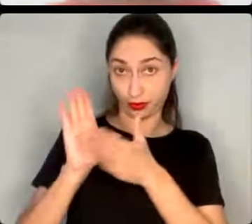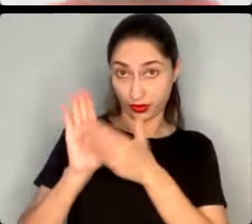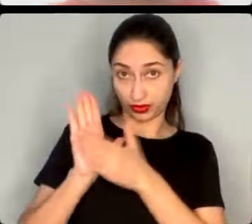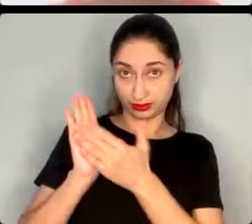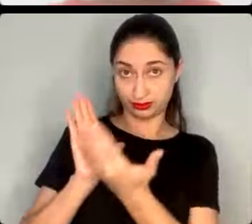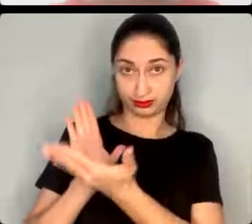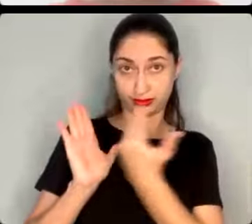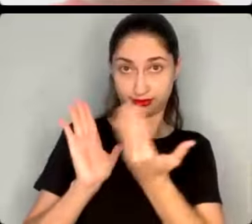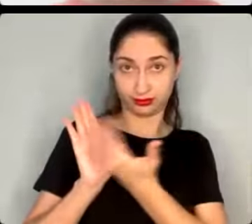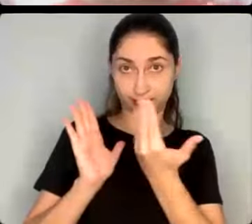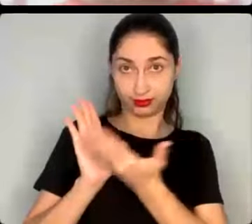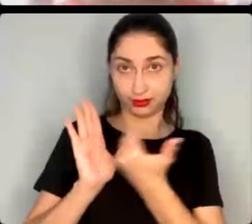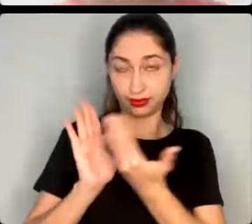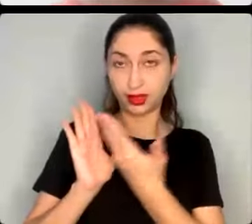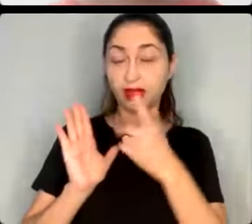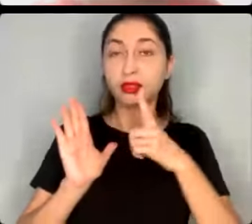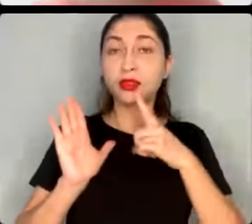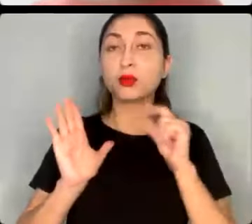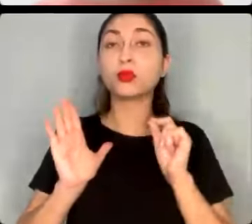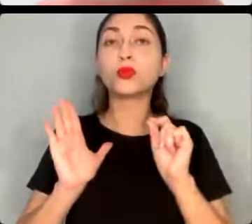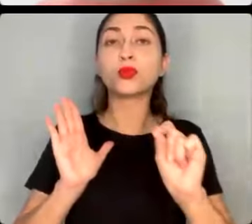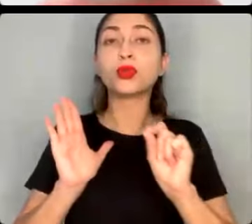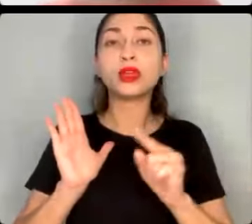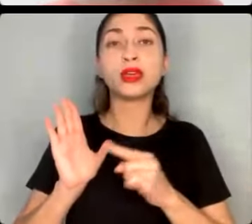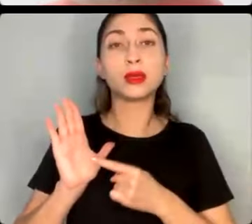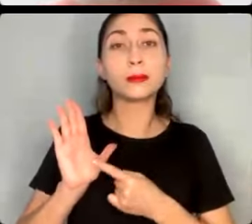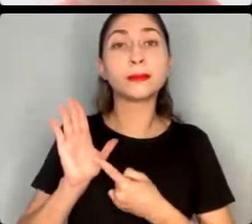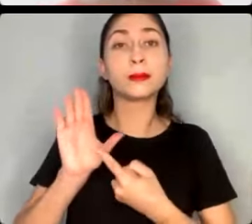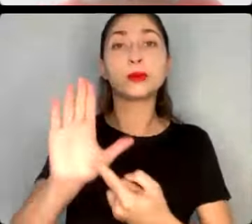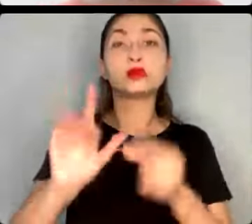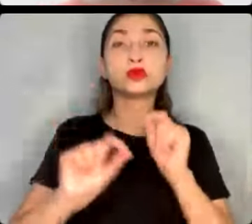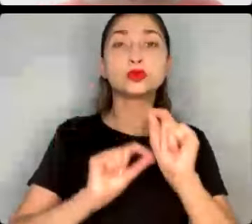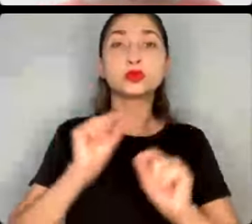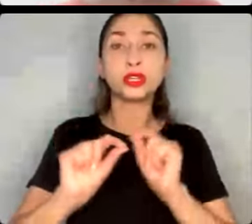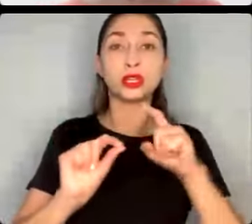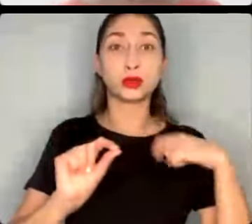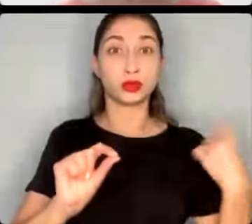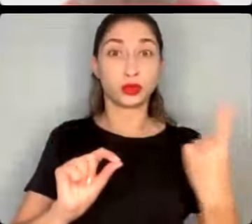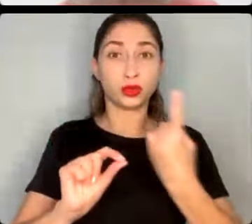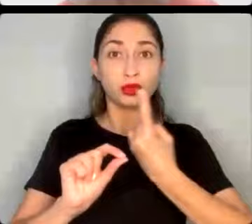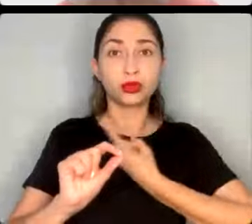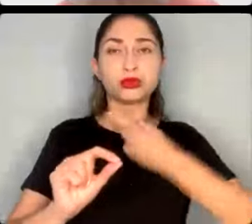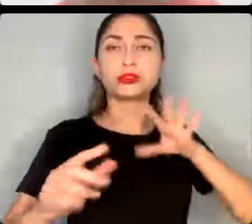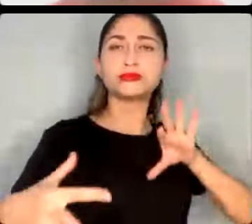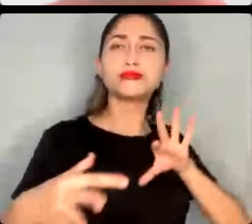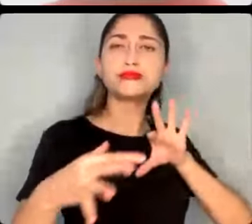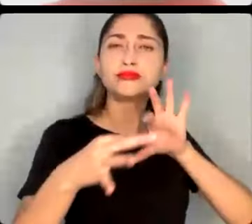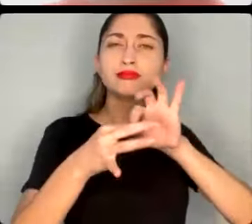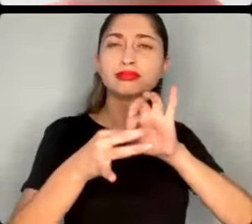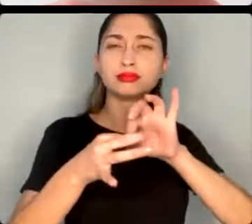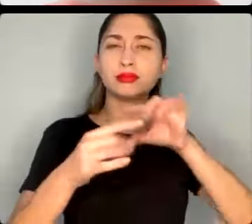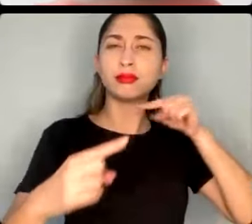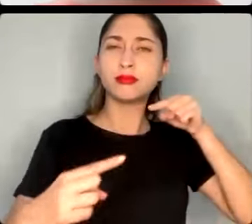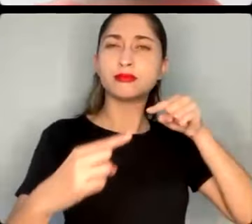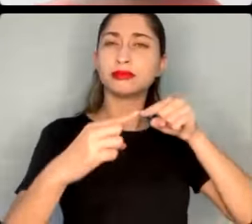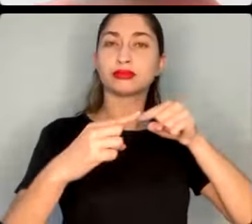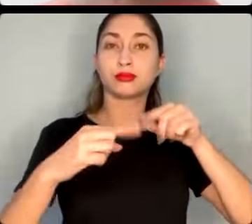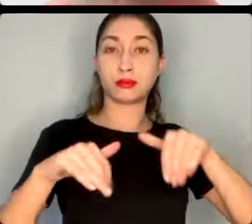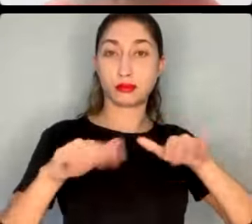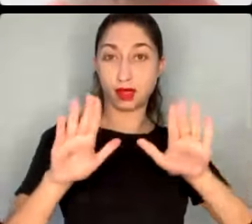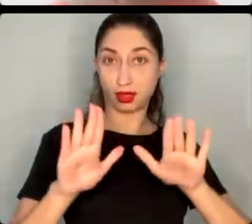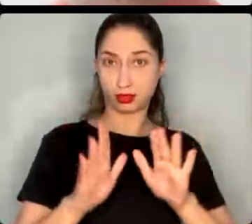elas são de uma possibilidade da gente poder se harmonizar um pouco mais. O livro é